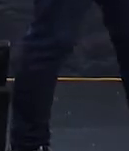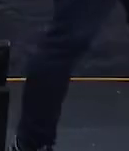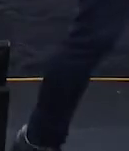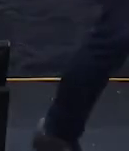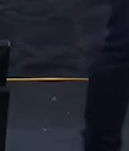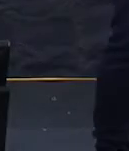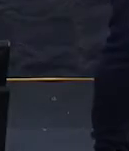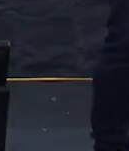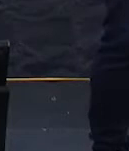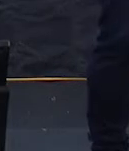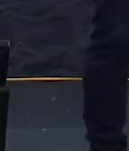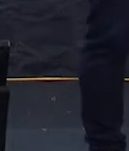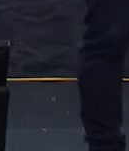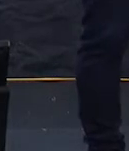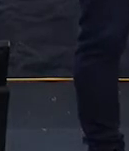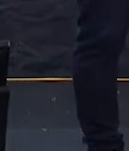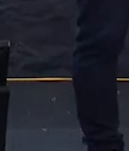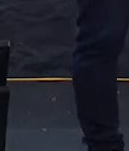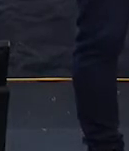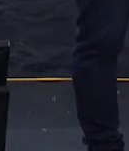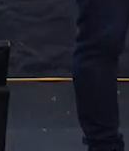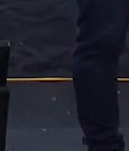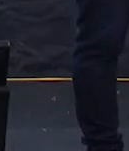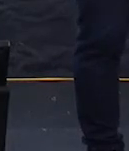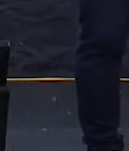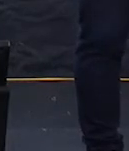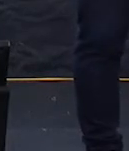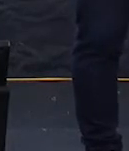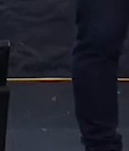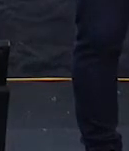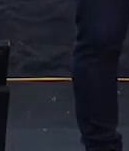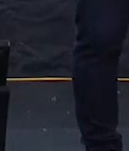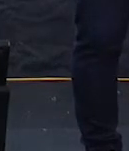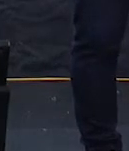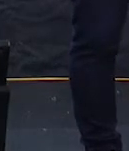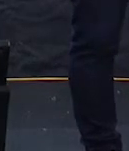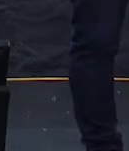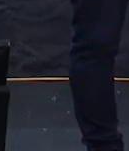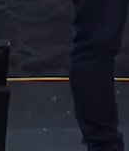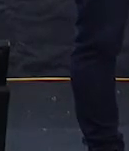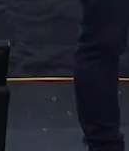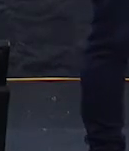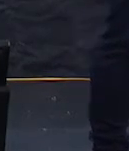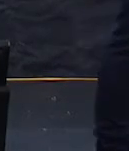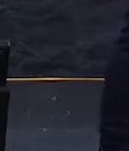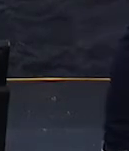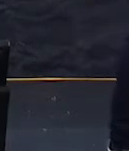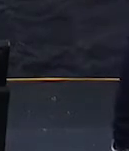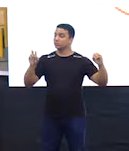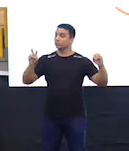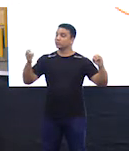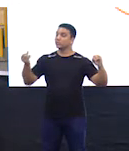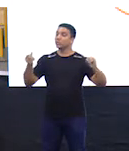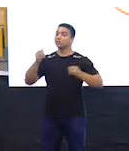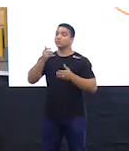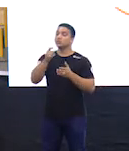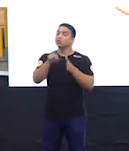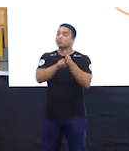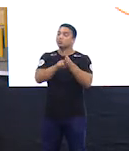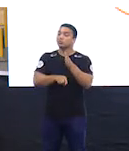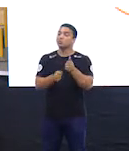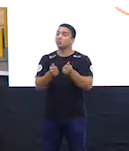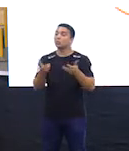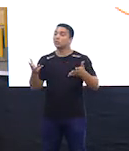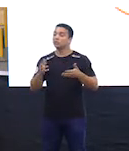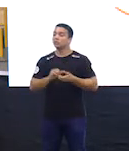você, e você responde para mim. De 100 para 56, quanto foi que